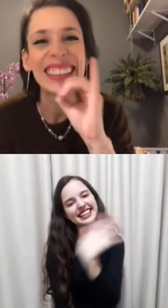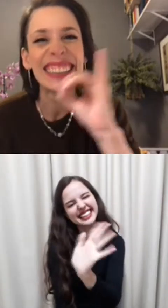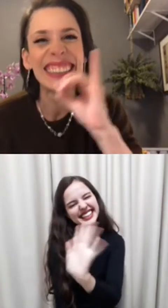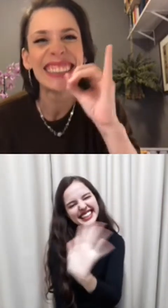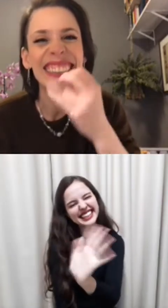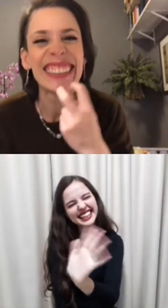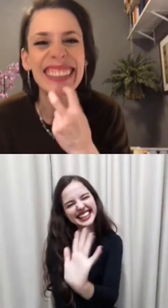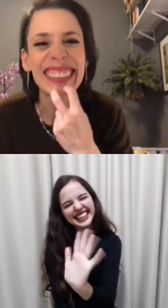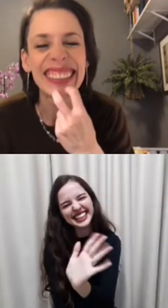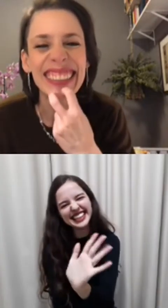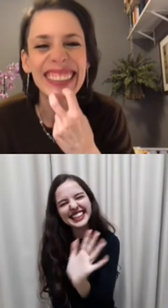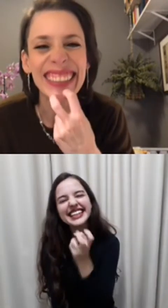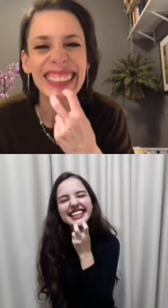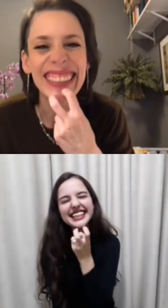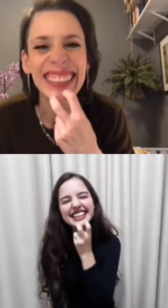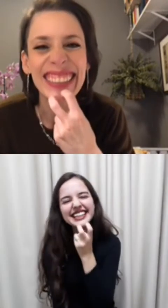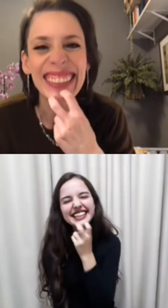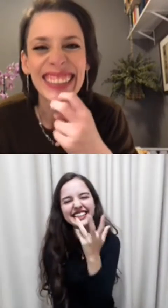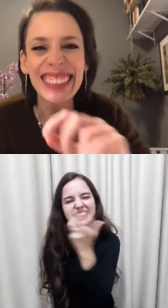dela.